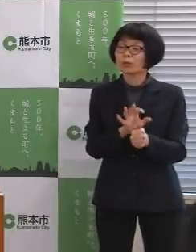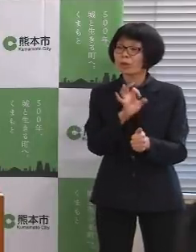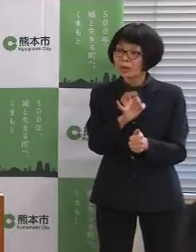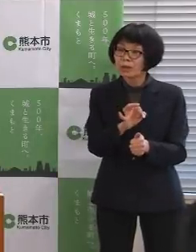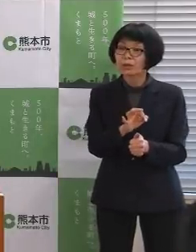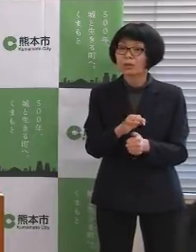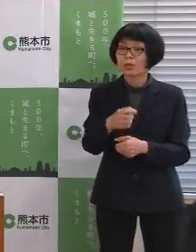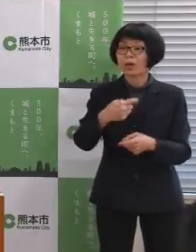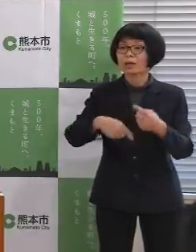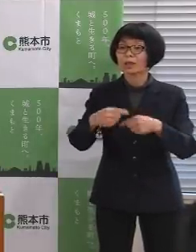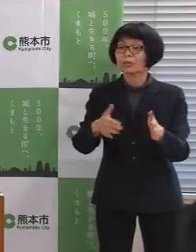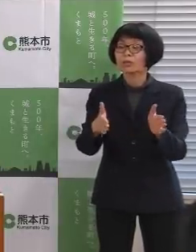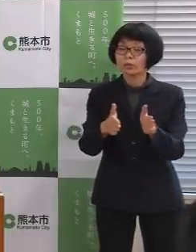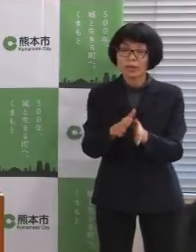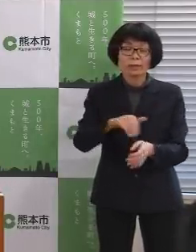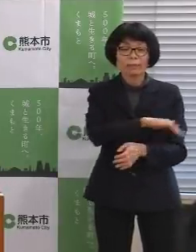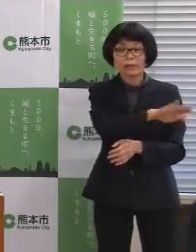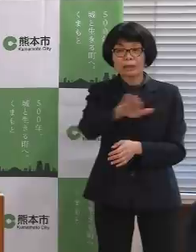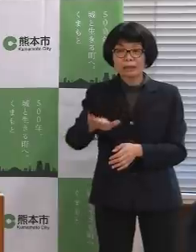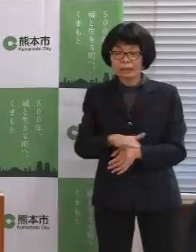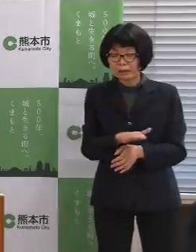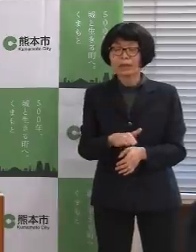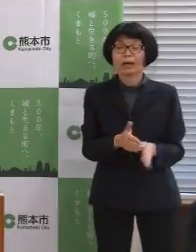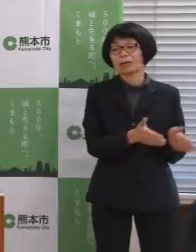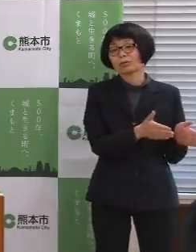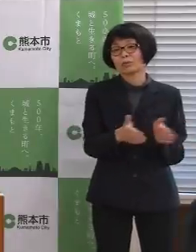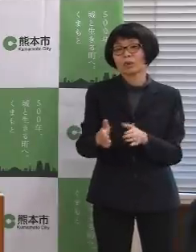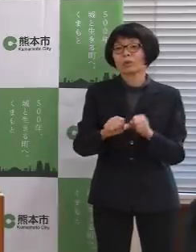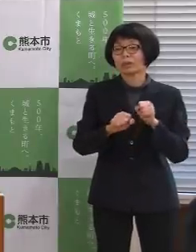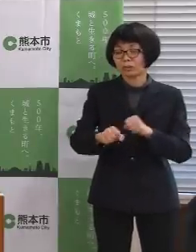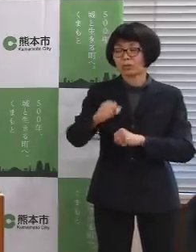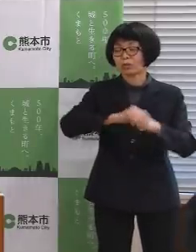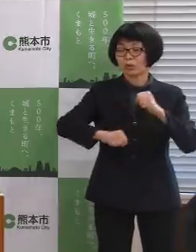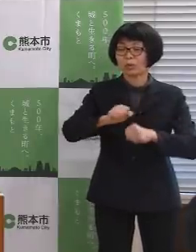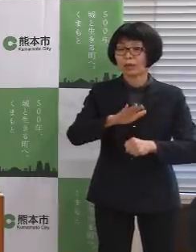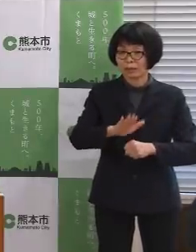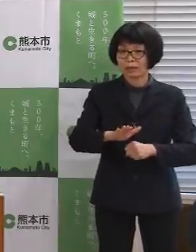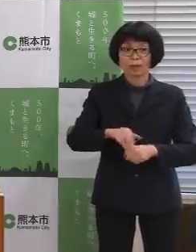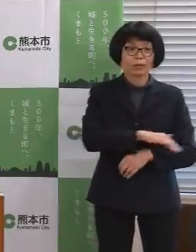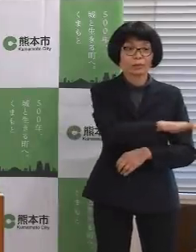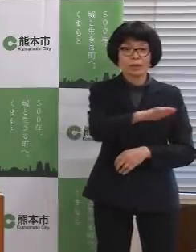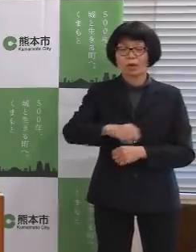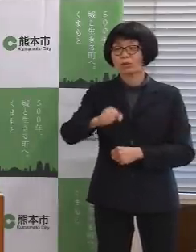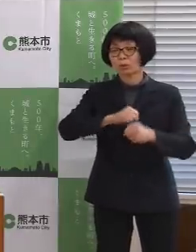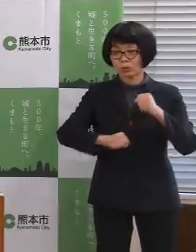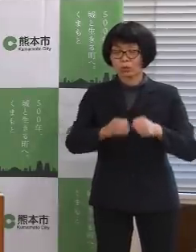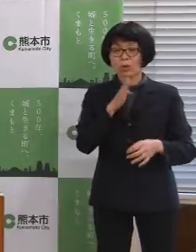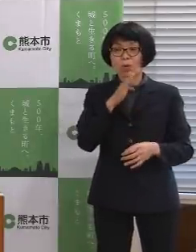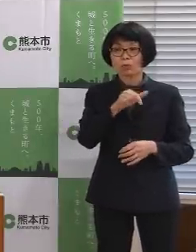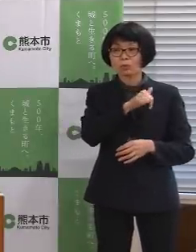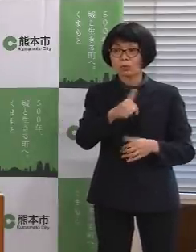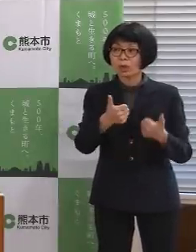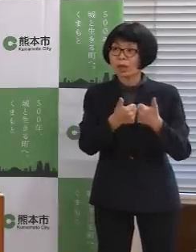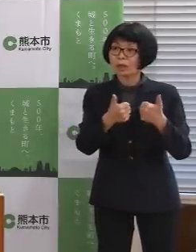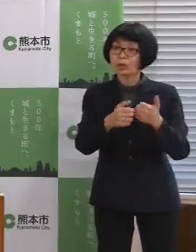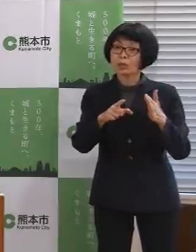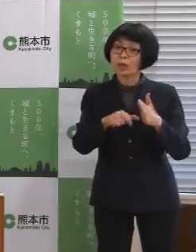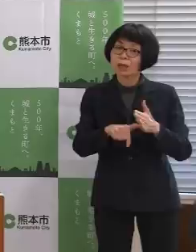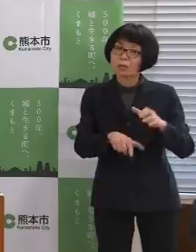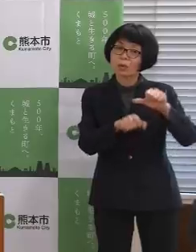めてなんですけども、全部動いていますので、連休中も我々は動いております。で、本部会議も5月の、